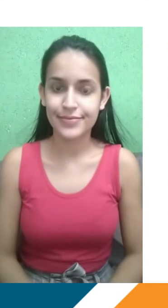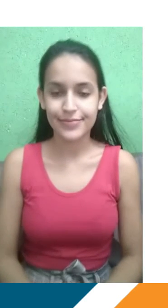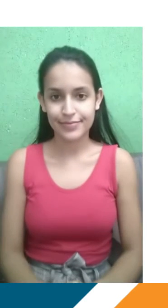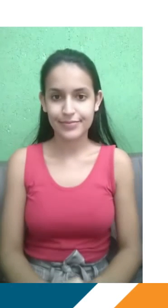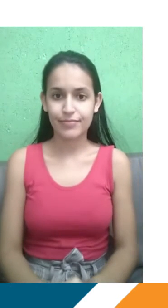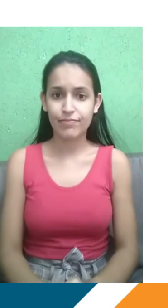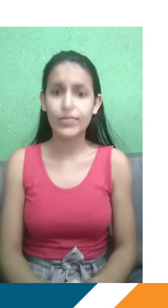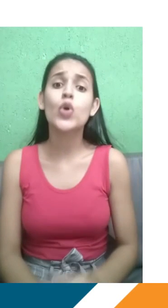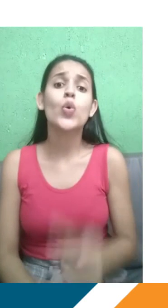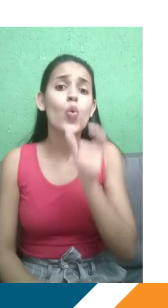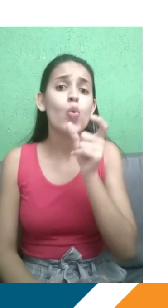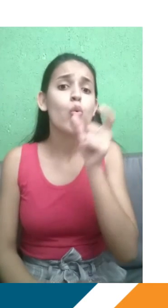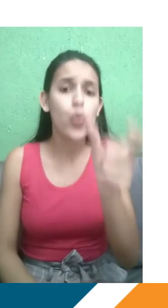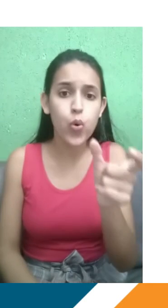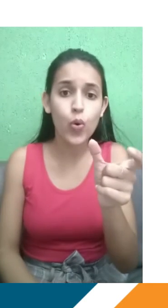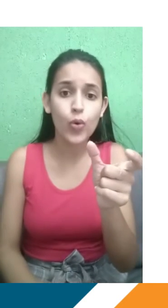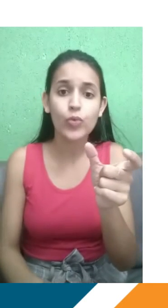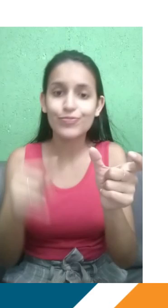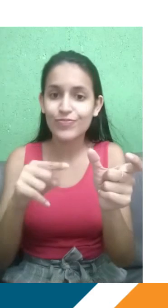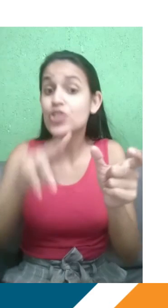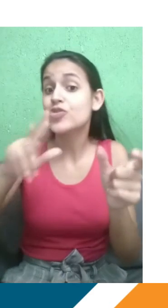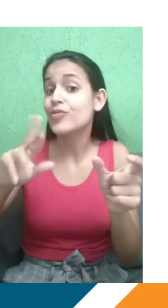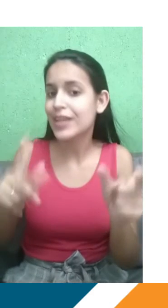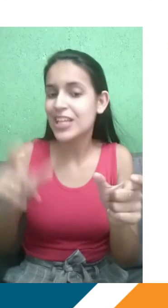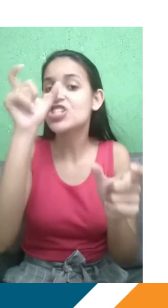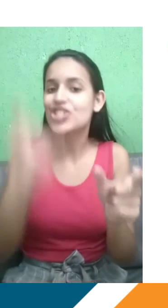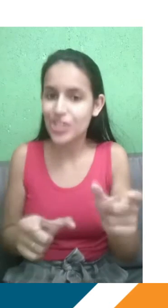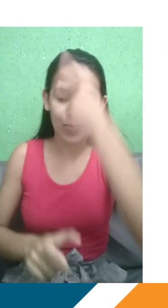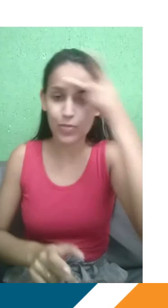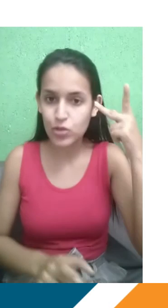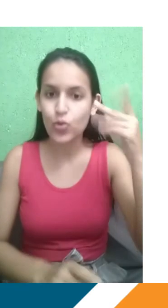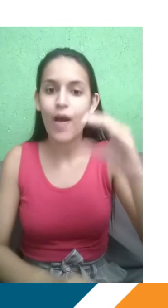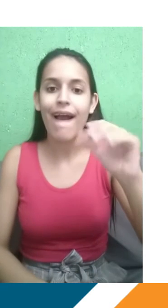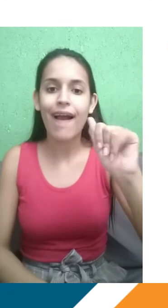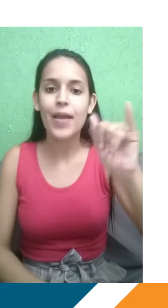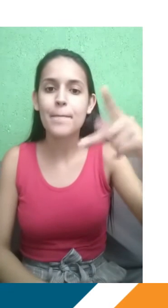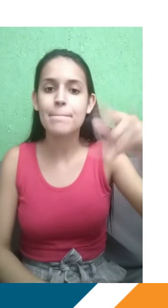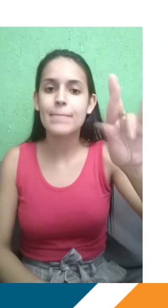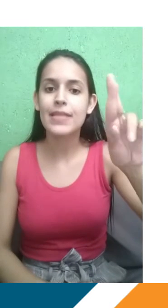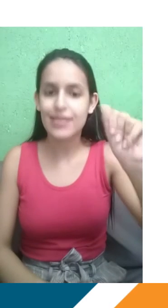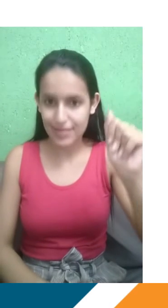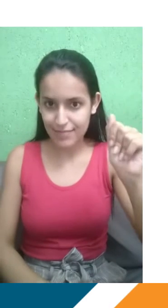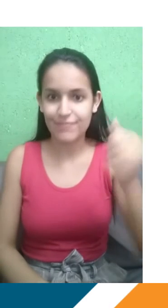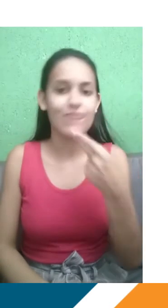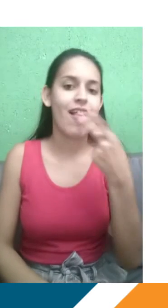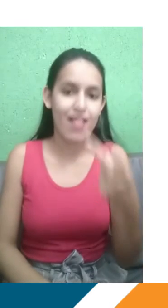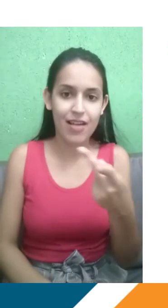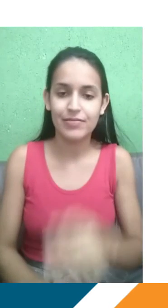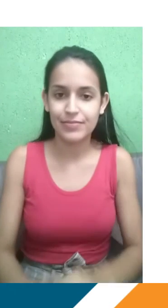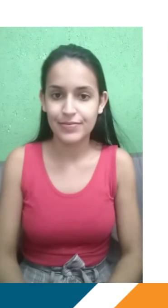essa lógica, ao passar para a análise do comando da questão, é possível observar que a única alternativa resultante